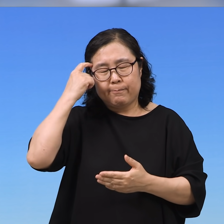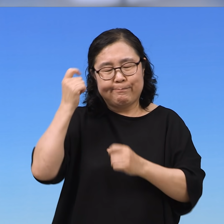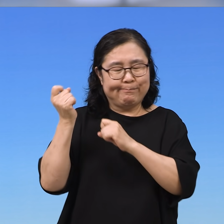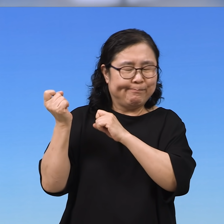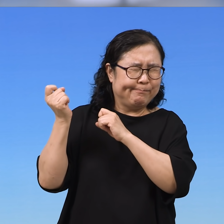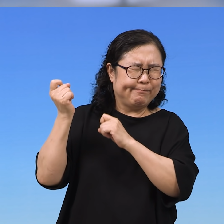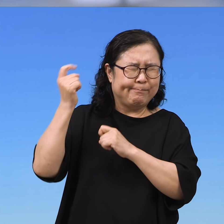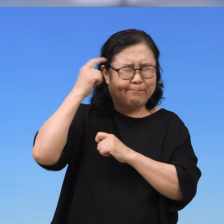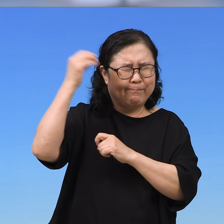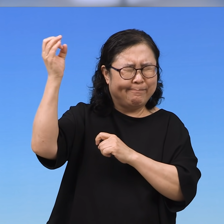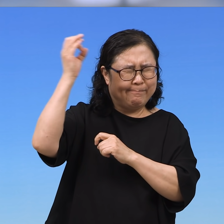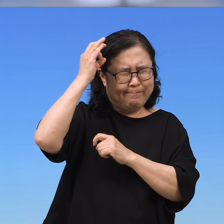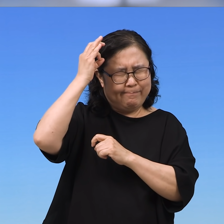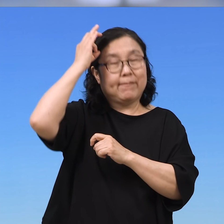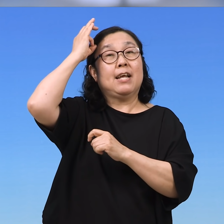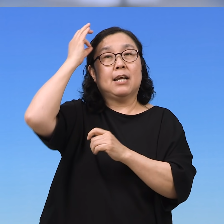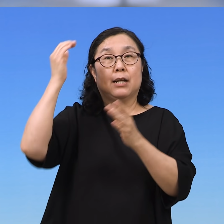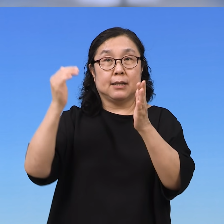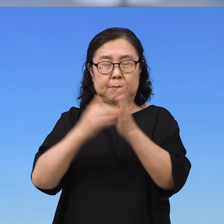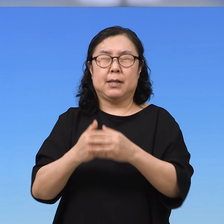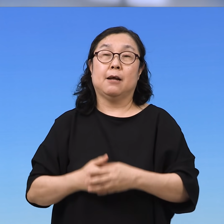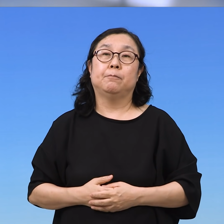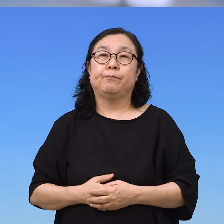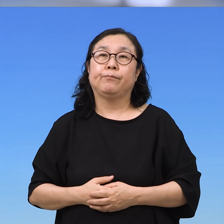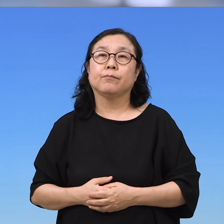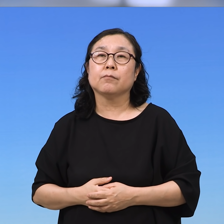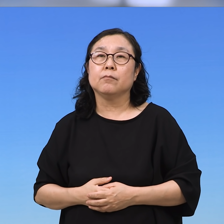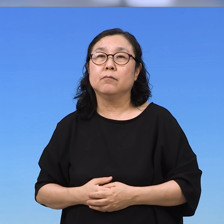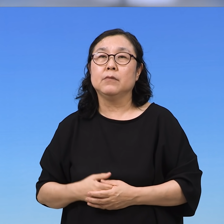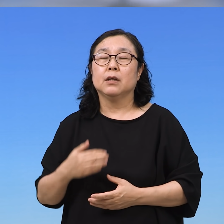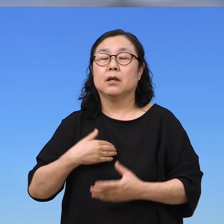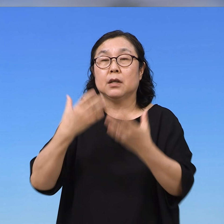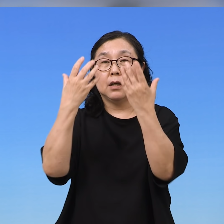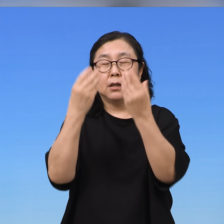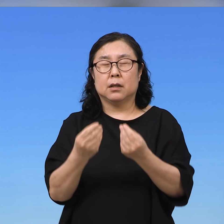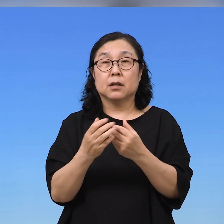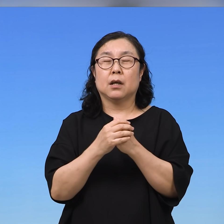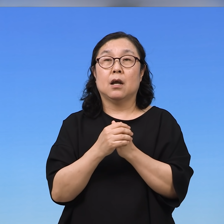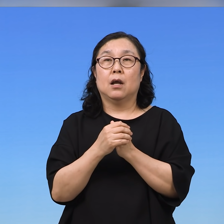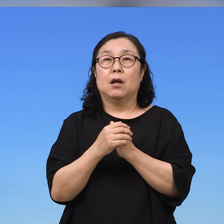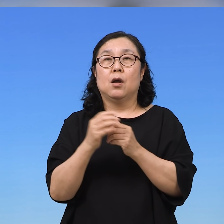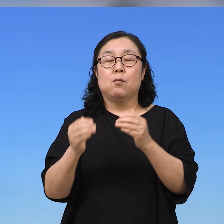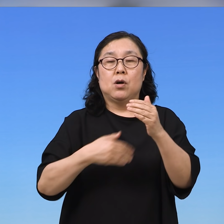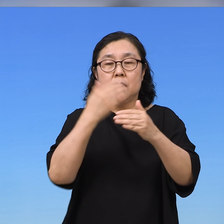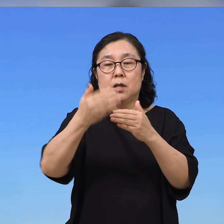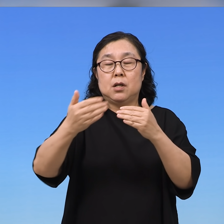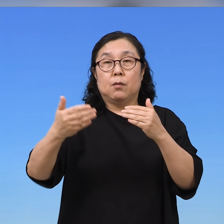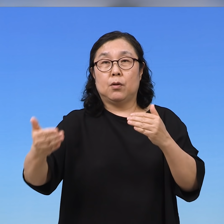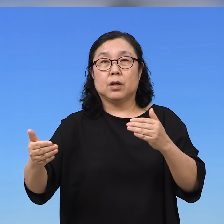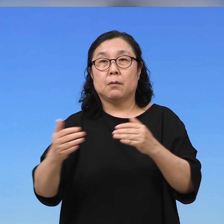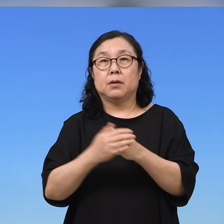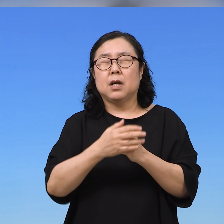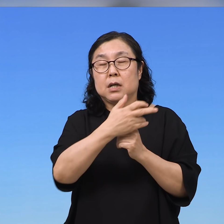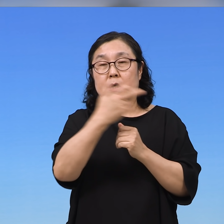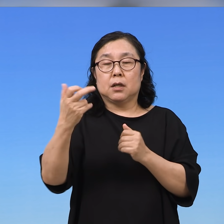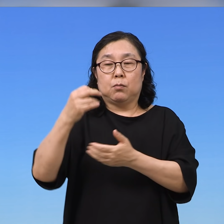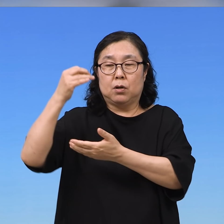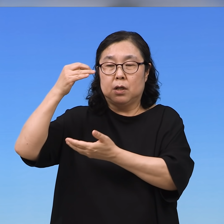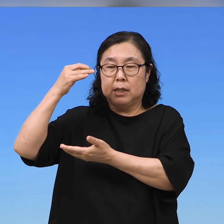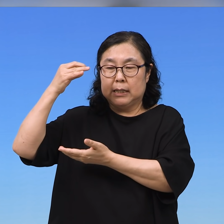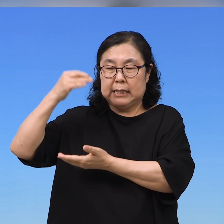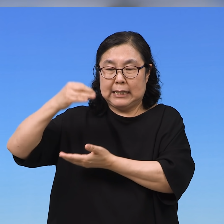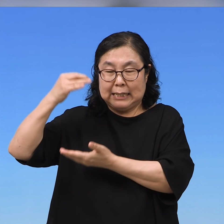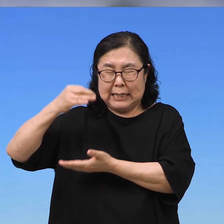원합니다. 여러분, 제가 이런 예를 드는 게 이게 솔직히 좀 위험한 게요. 막 뭐 흘려보내는 게 막 어마어마